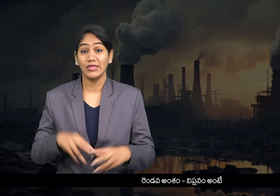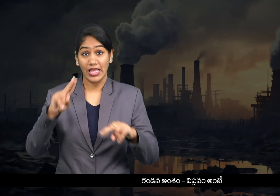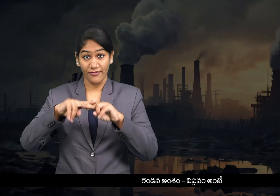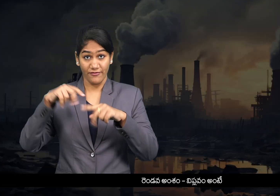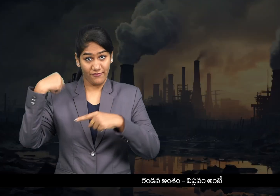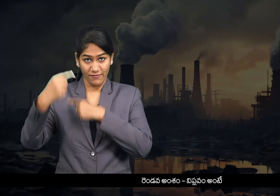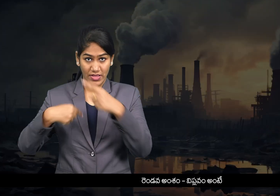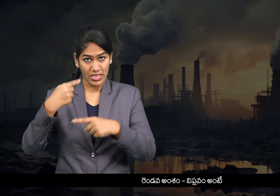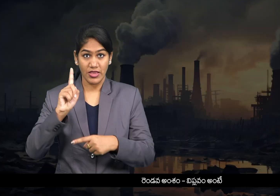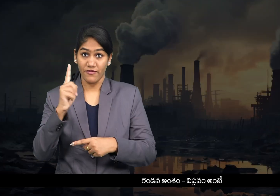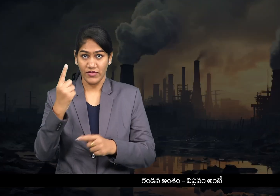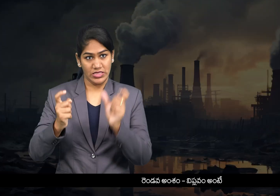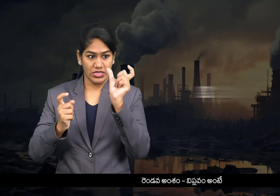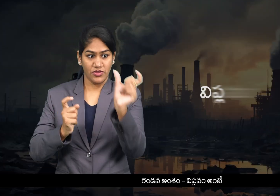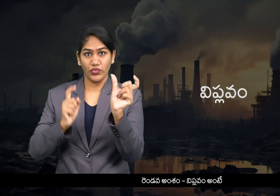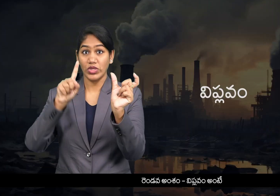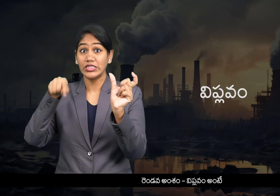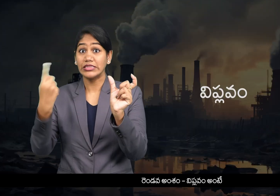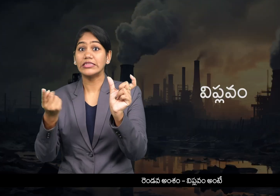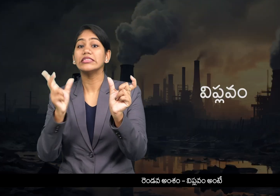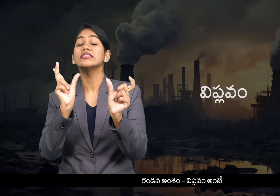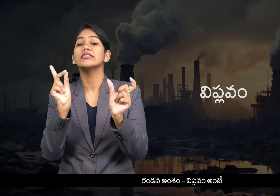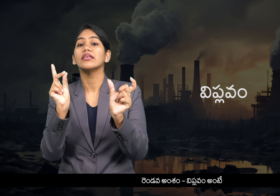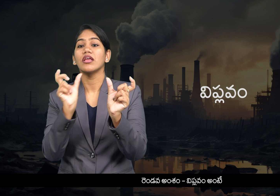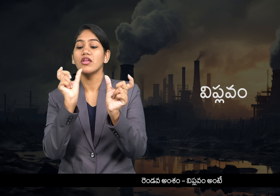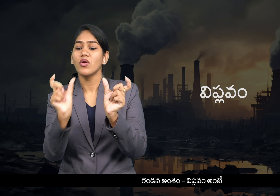రెండవ అంశం విప్లవం అంటే